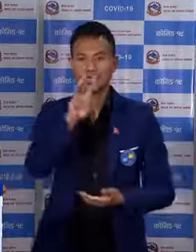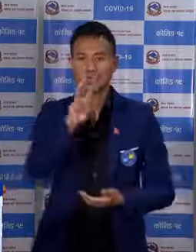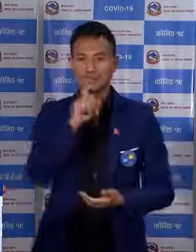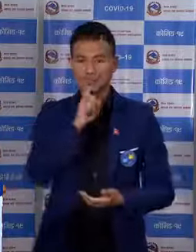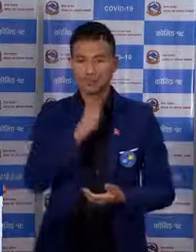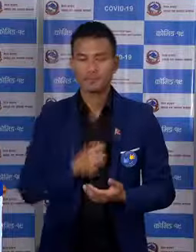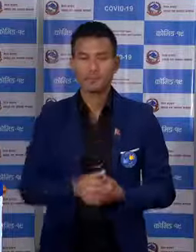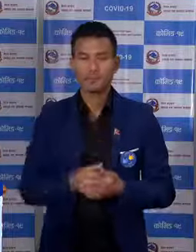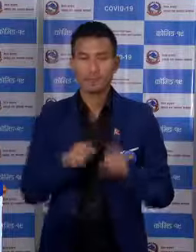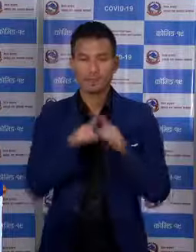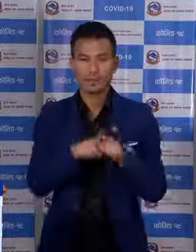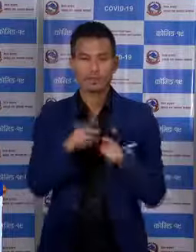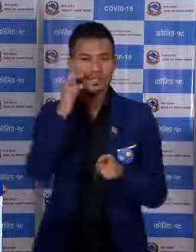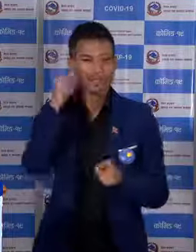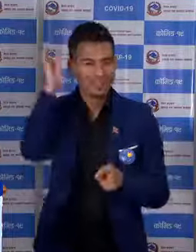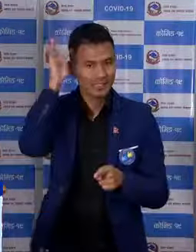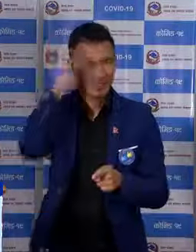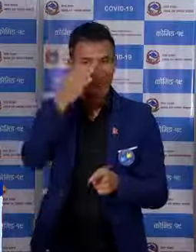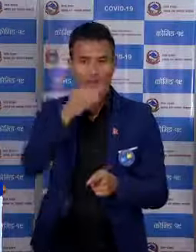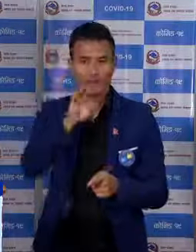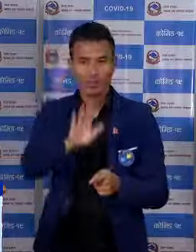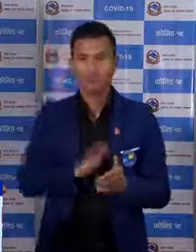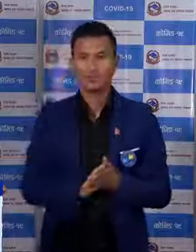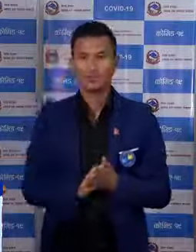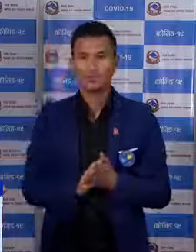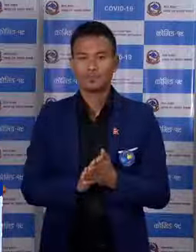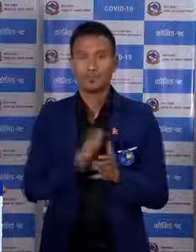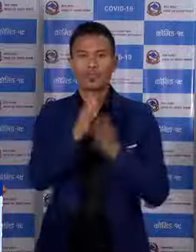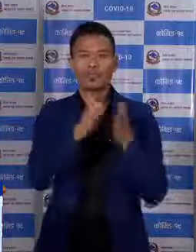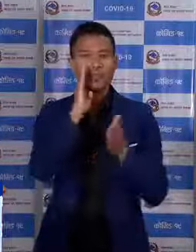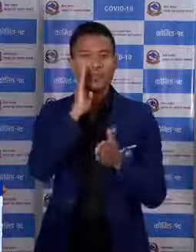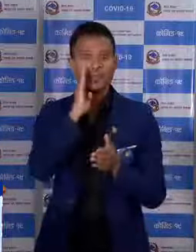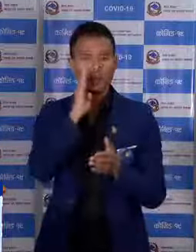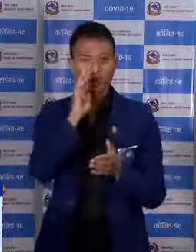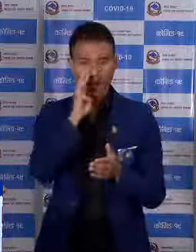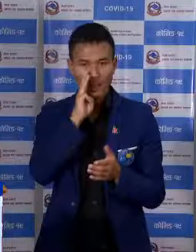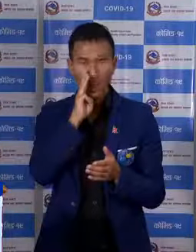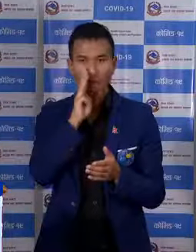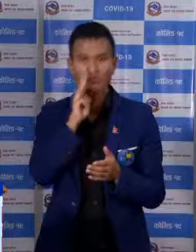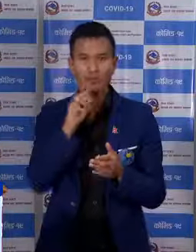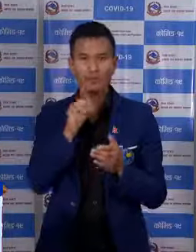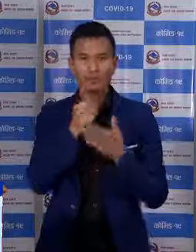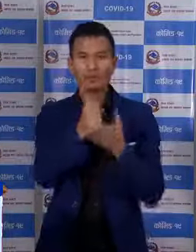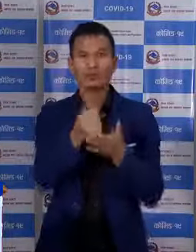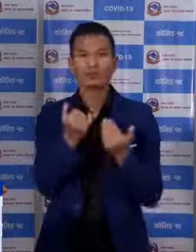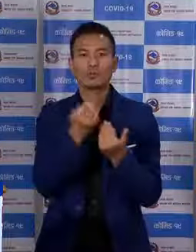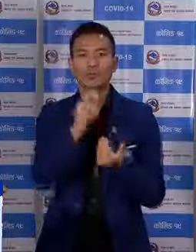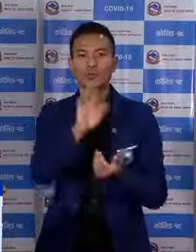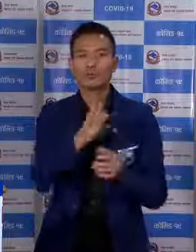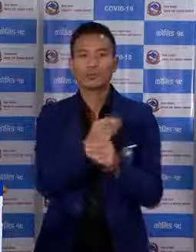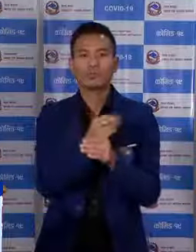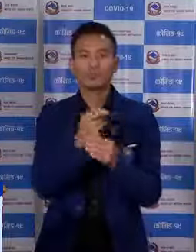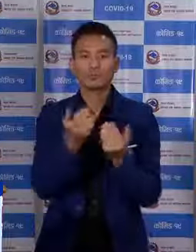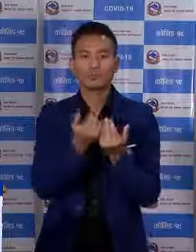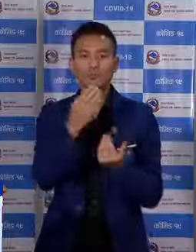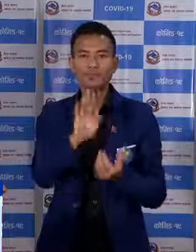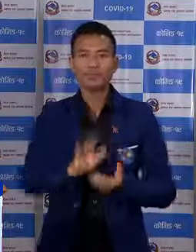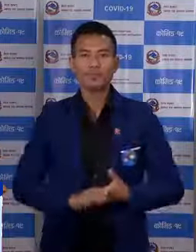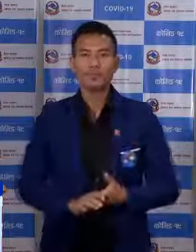मेरो सात्मा दिने स्रेश्ट हुनुँँँँछा दसले सांकितिक भासामा मलाइस स्वयोगरी राखने बखो छाव